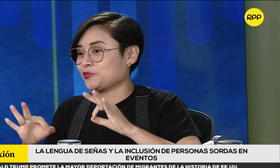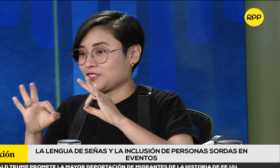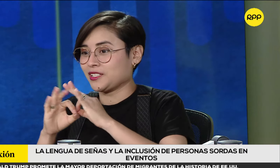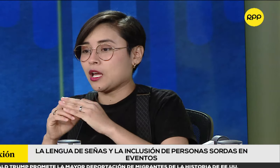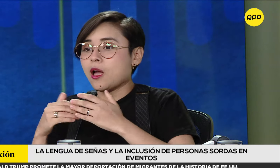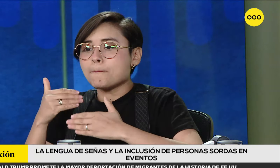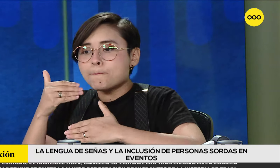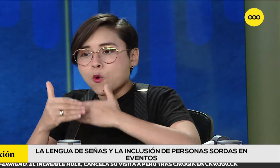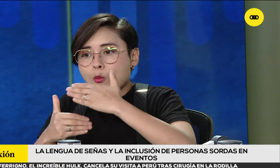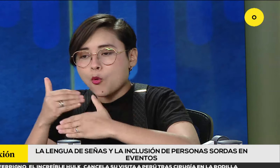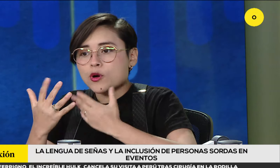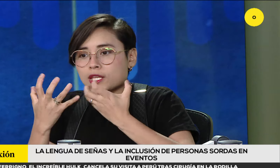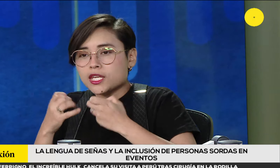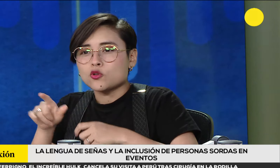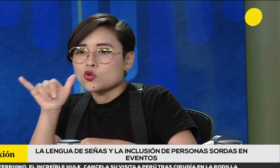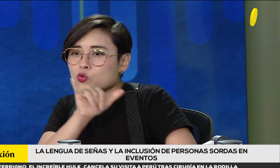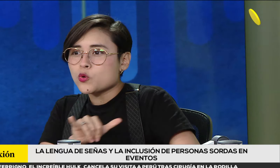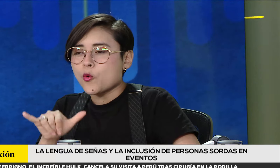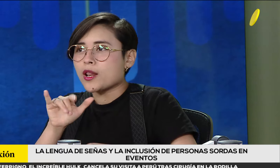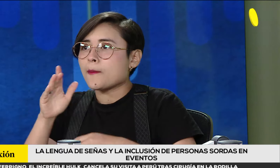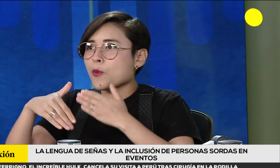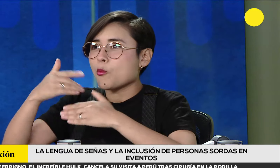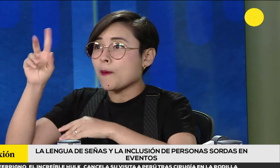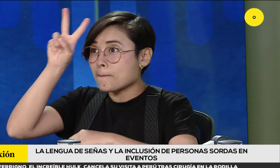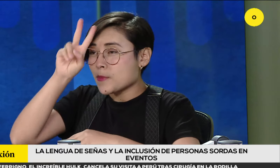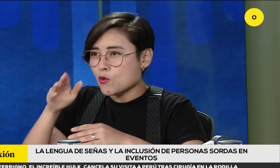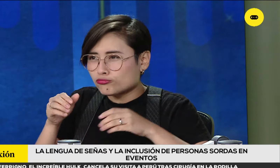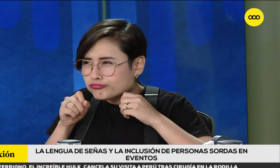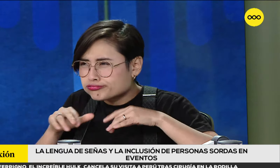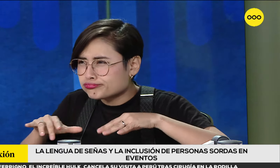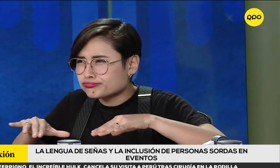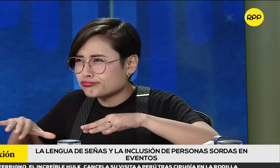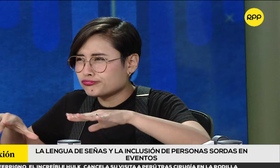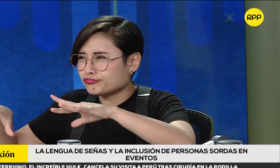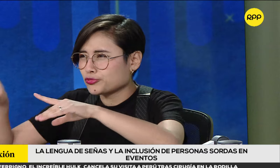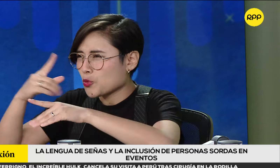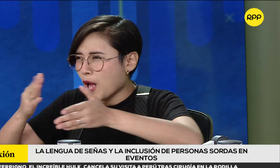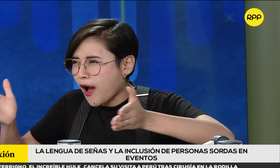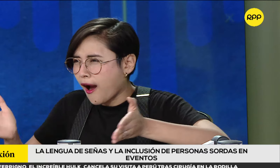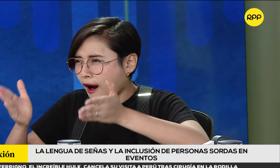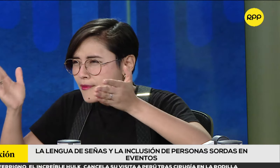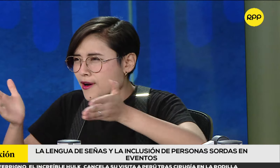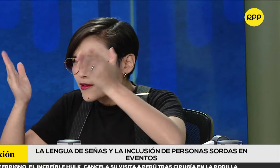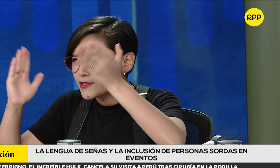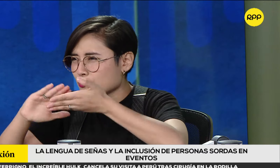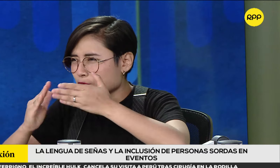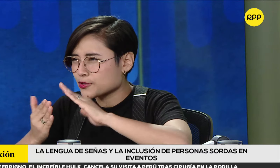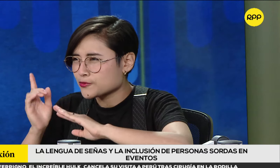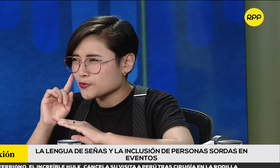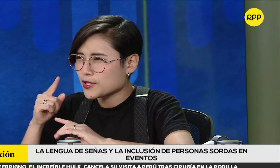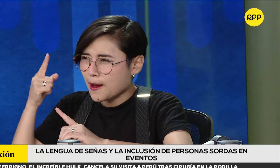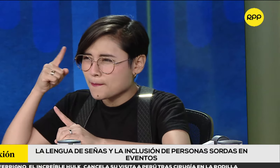conciertos que se daban multitudinales. Ojalá que más adelante en todo el Perú ese tipo de eventos se pueda seguir